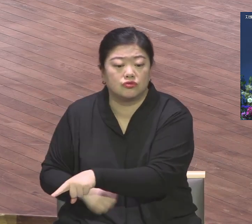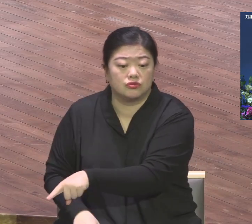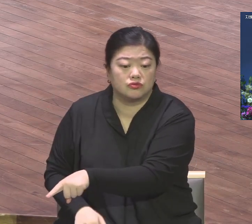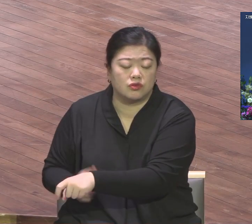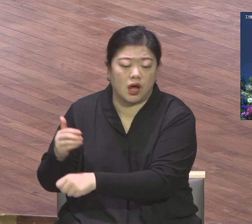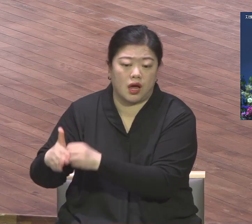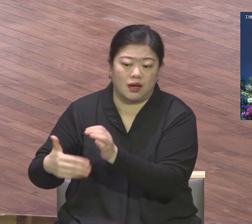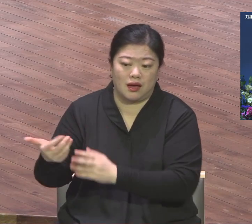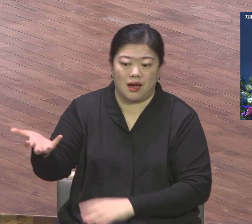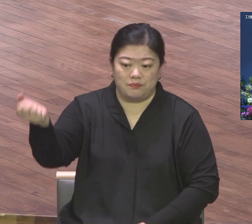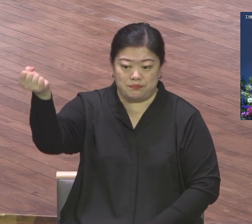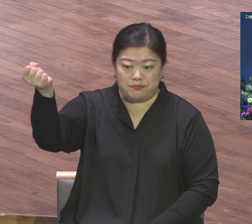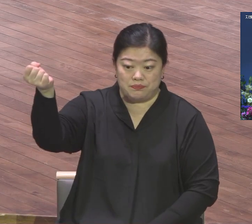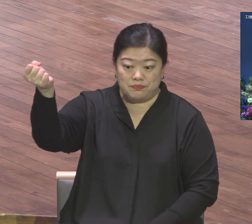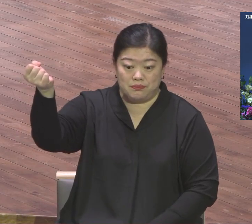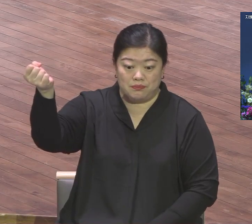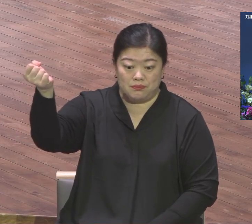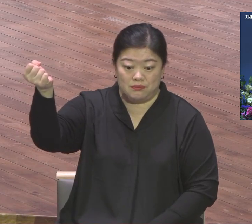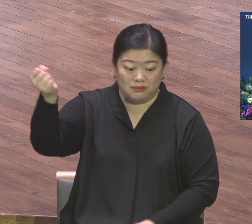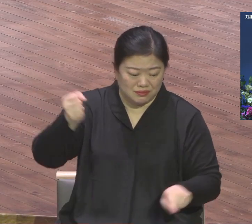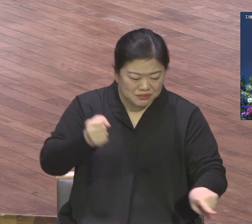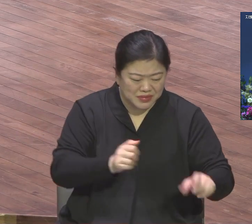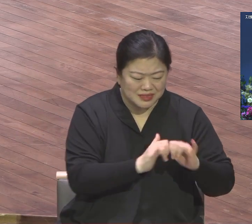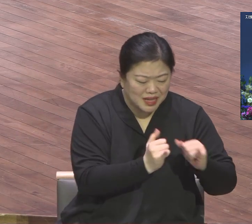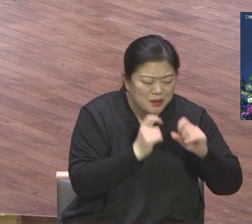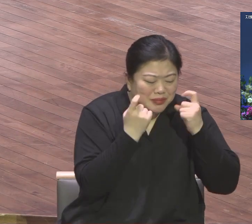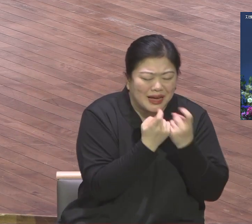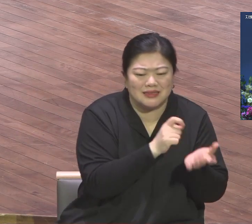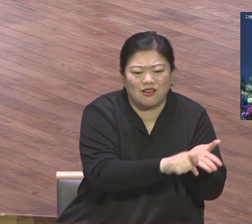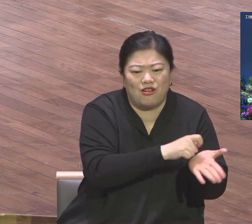하나님께서. 하나님 말씀이에요.